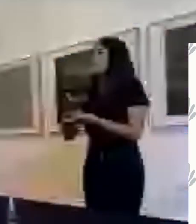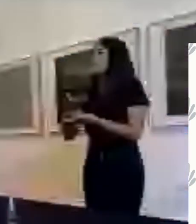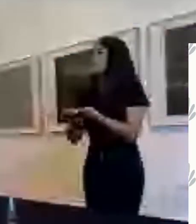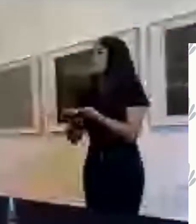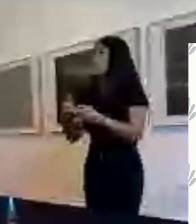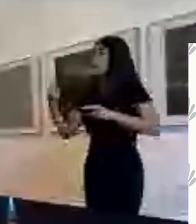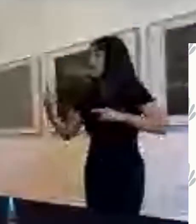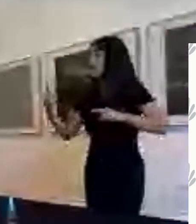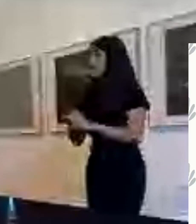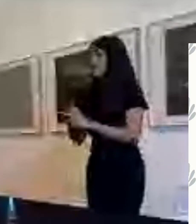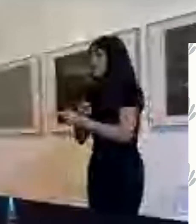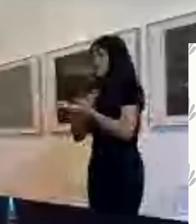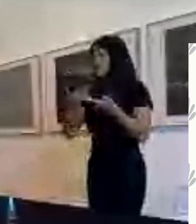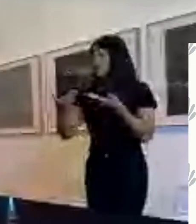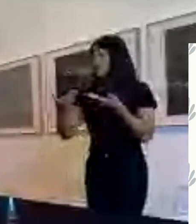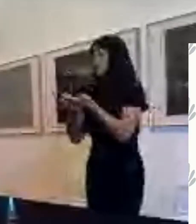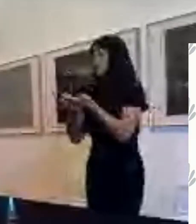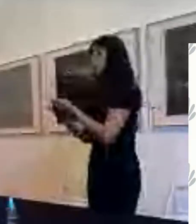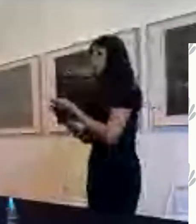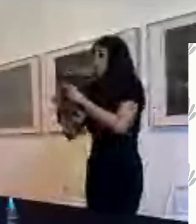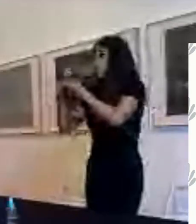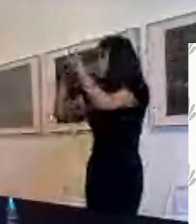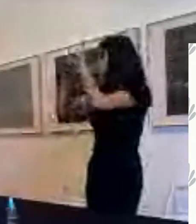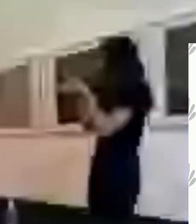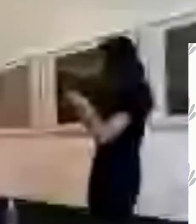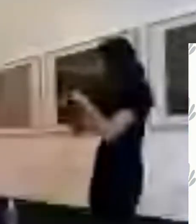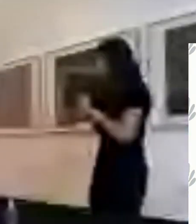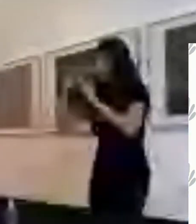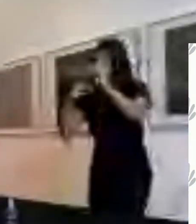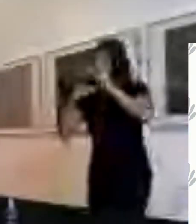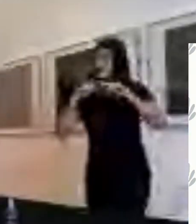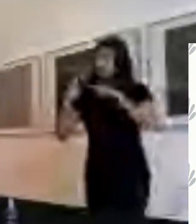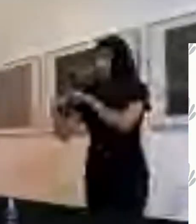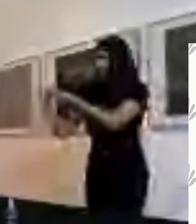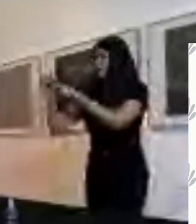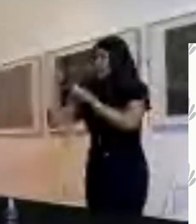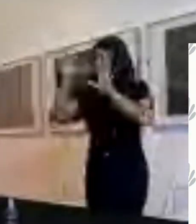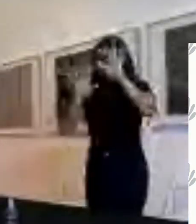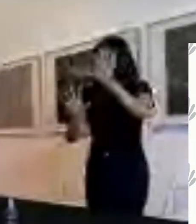un diálogo, ¿verdad?, rodeado por obras de arte contemporáneo. ¿Ya?